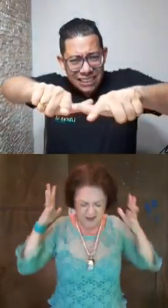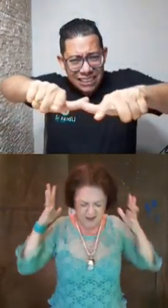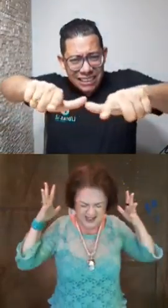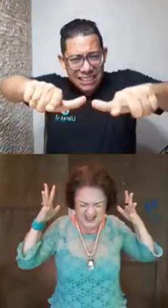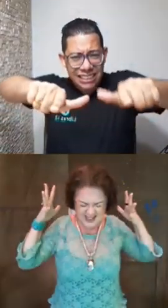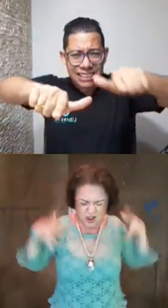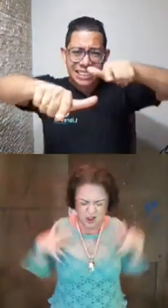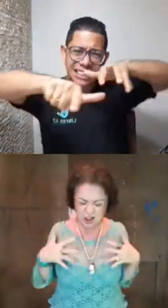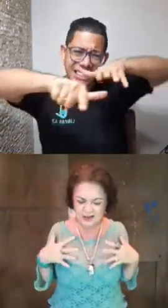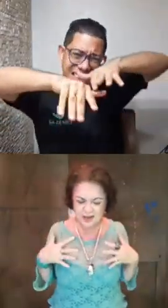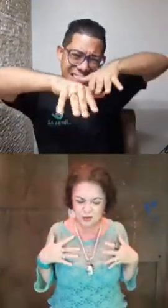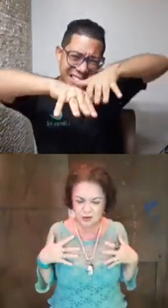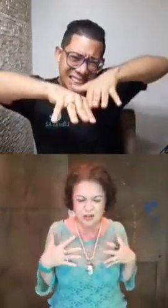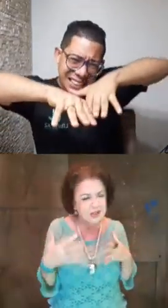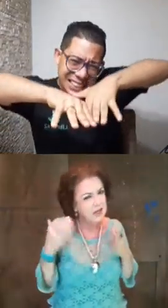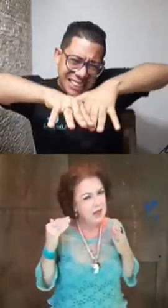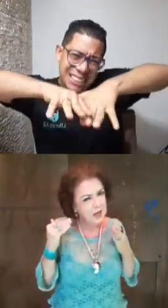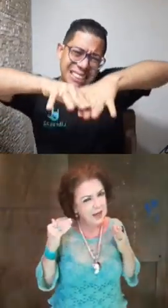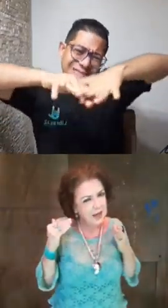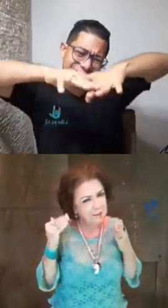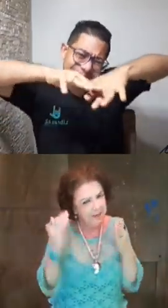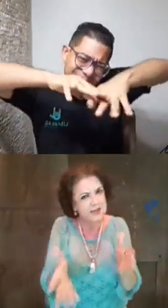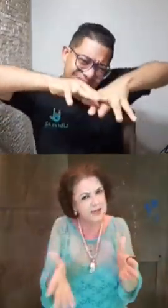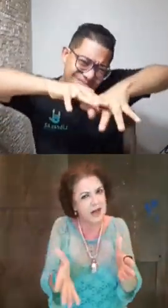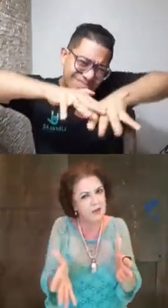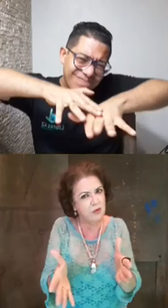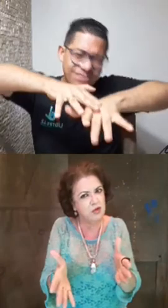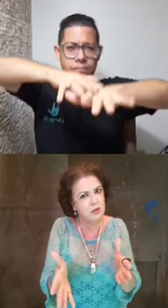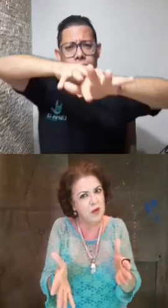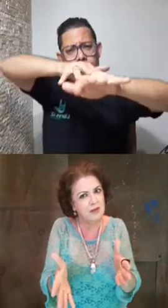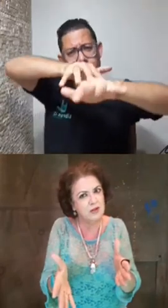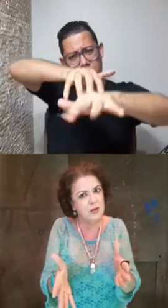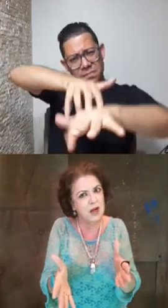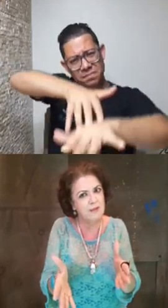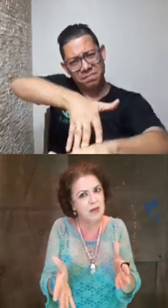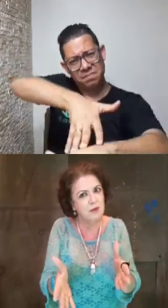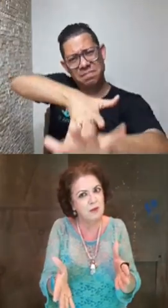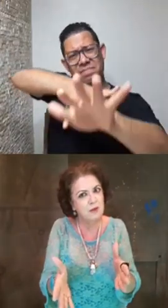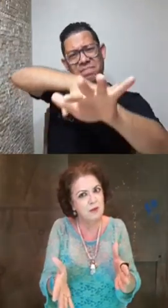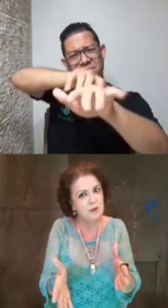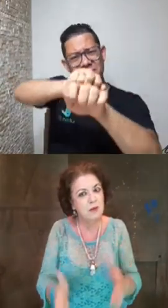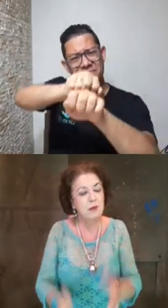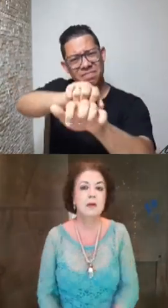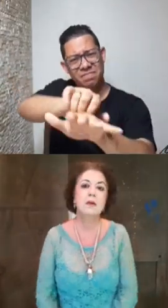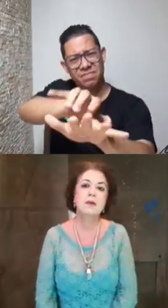louco, mas ele tinha dentro de si que ele precisava continuar o seu caminho.